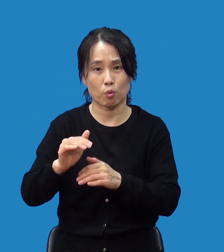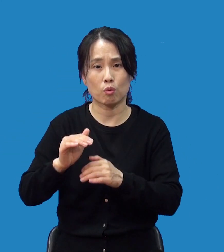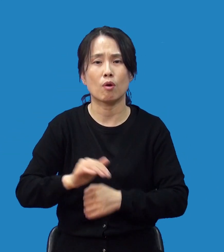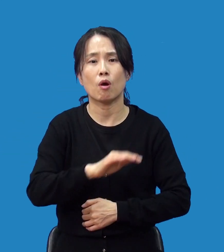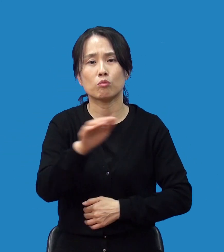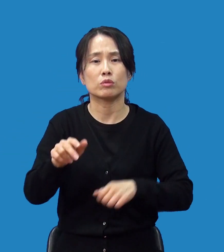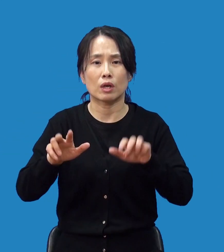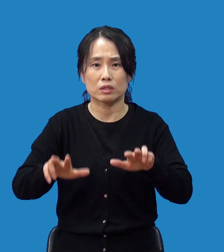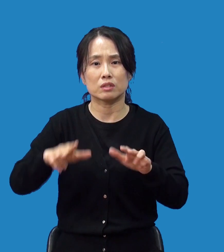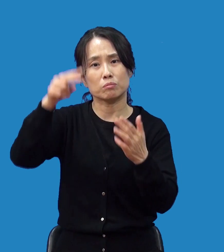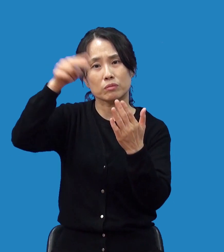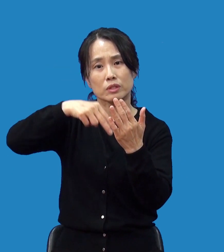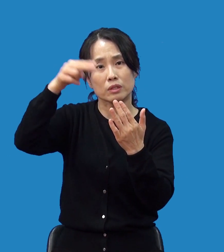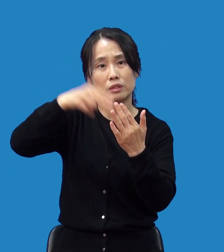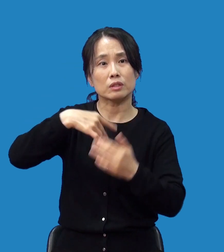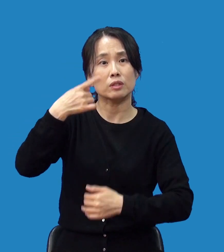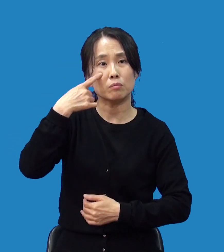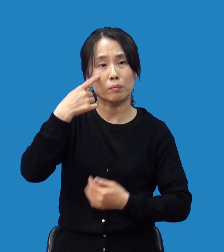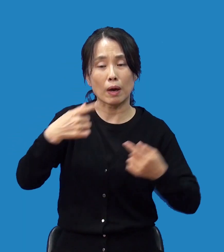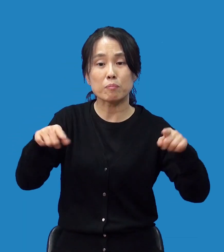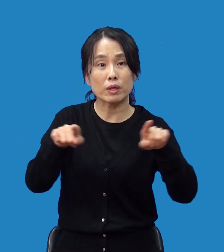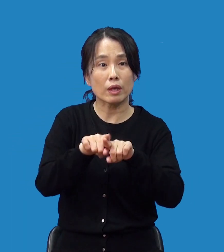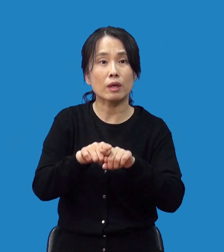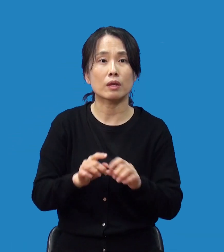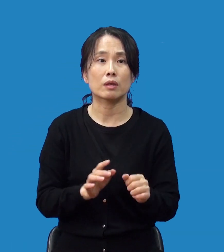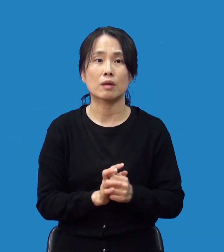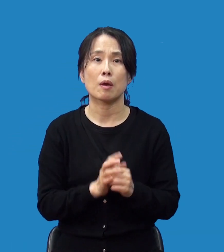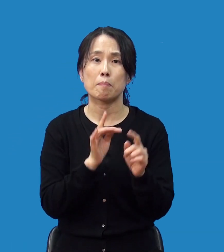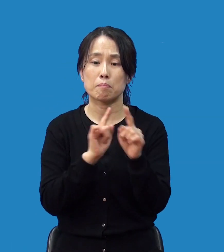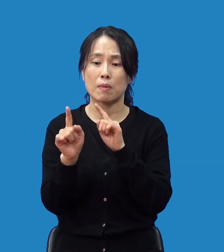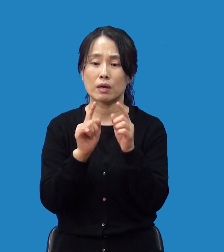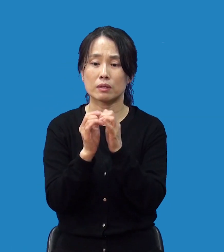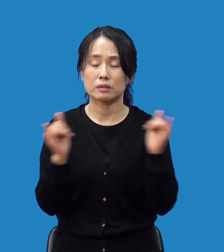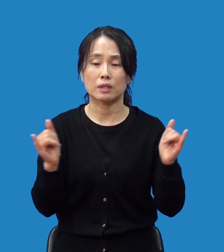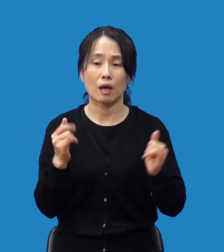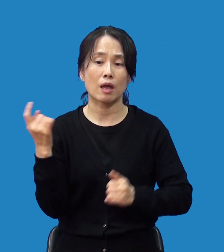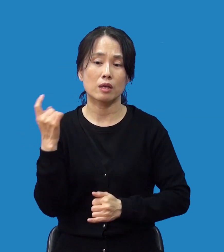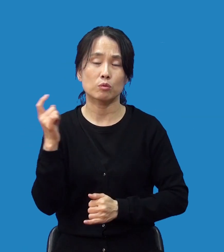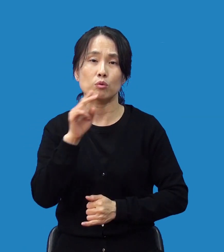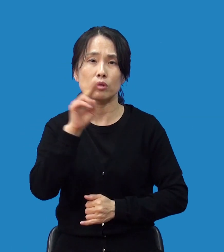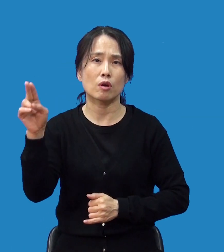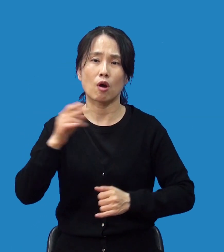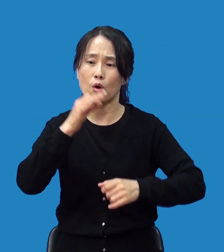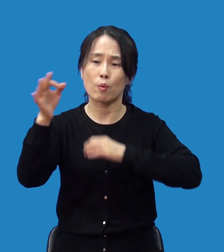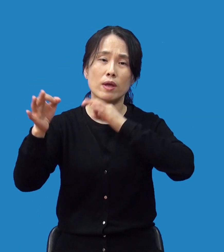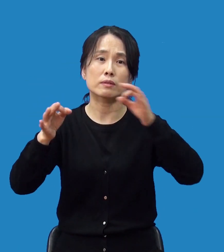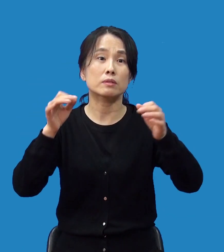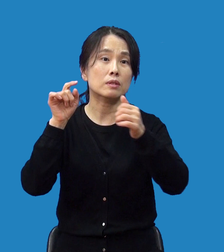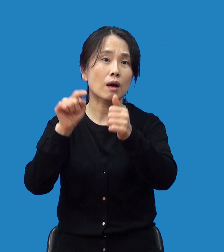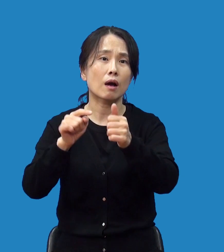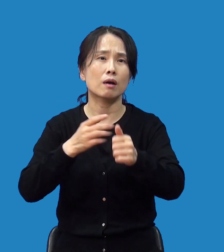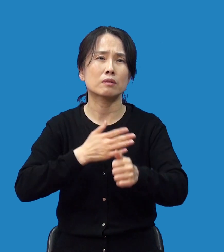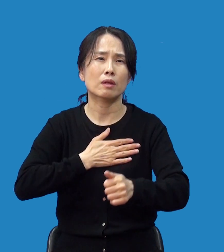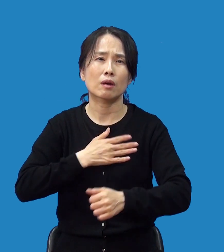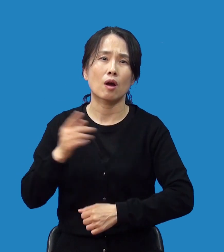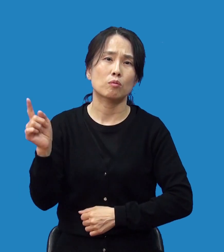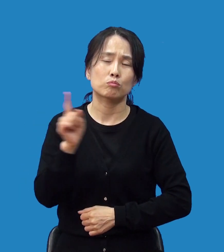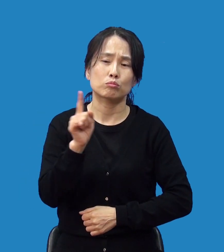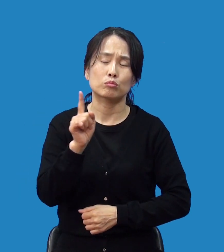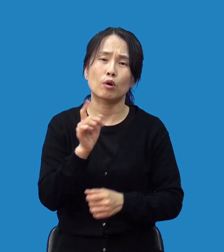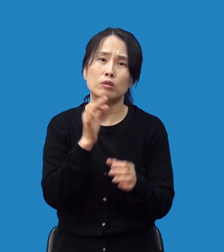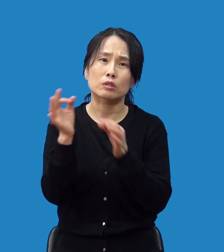함께 봉독해 봅시다. 같이 한번 봉독하겠습니다. 말하는 자의 소리여 외치라. 내가